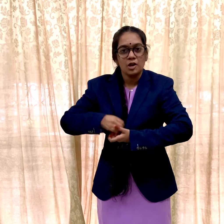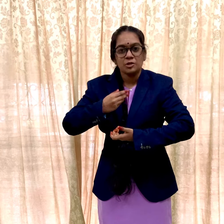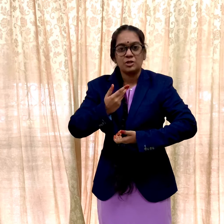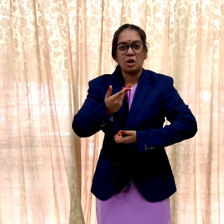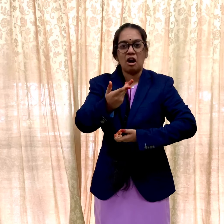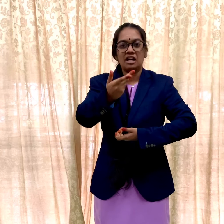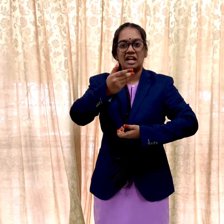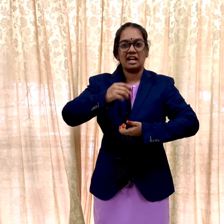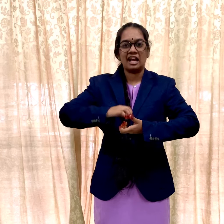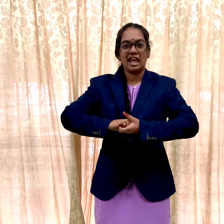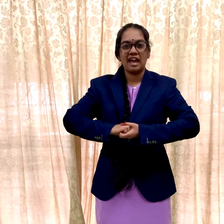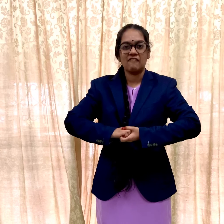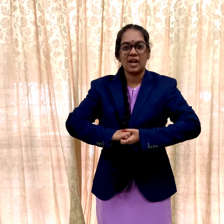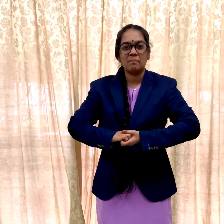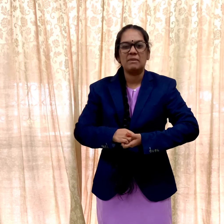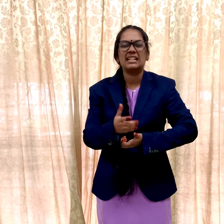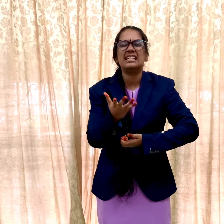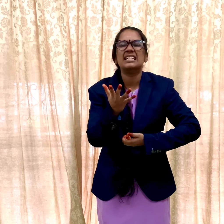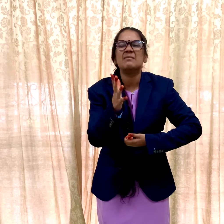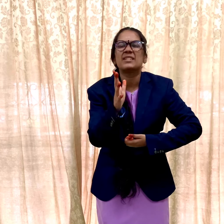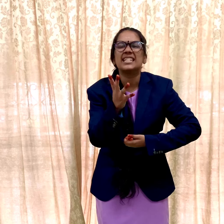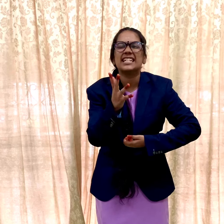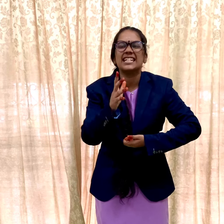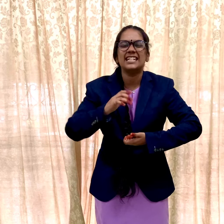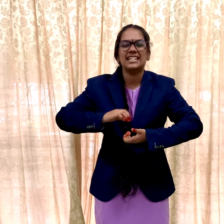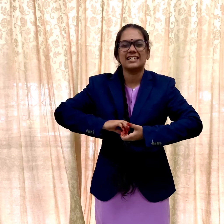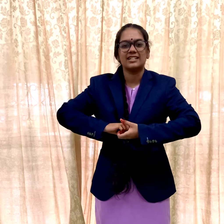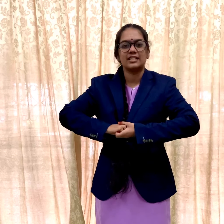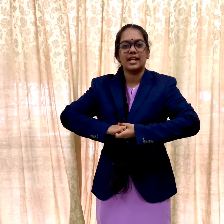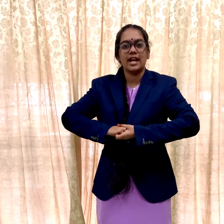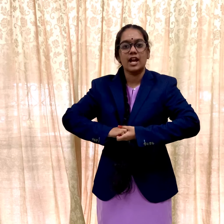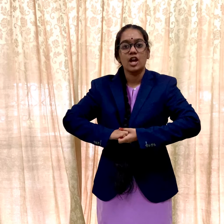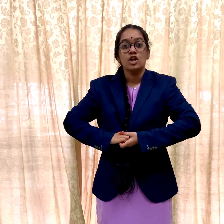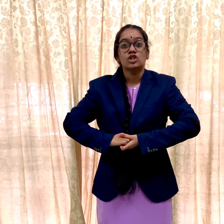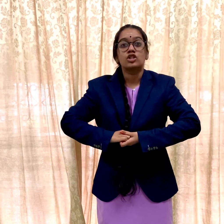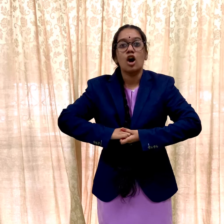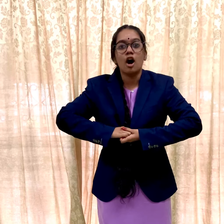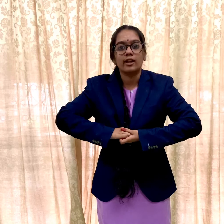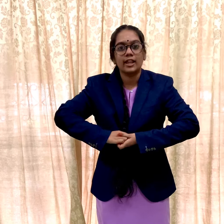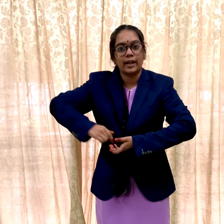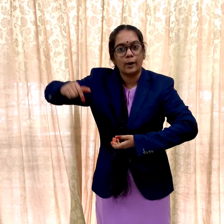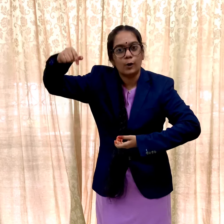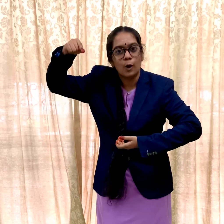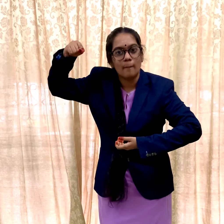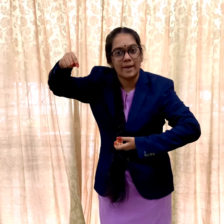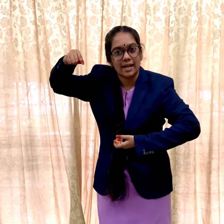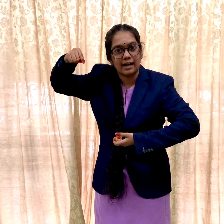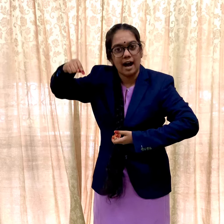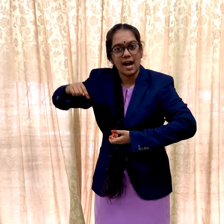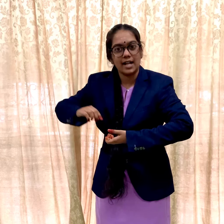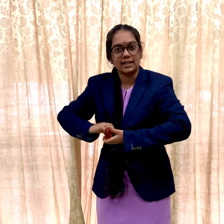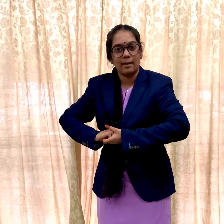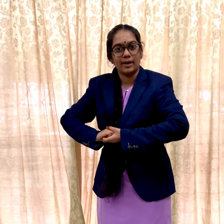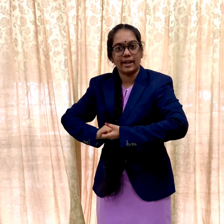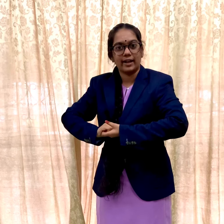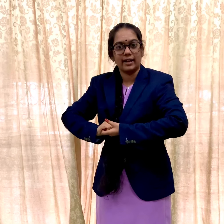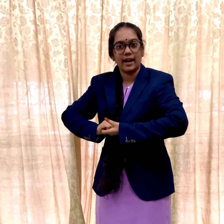சொல்லினிலே வைப்பதல் நாம் செயலில் இன்றி சோர்திருக்கும் மிக்கால தமிழரங்கே.